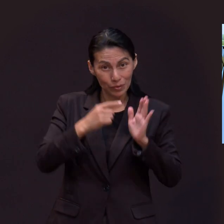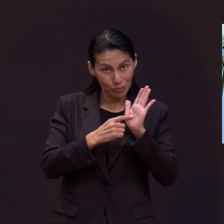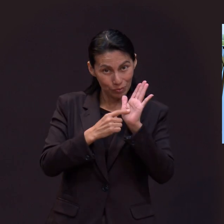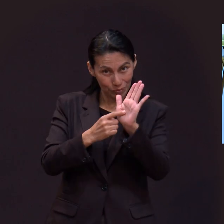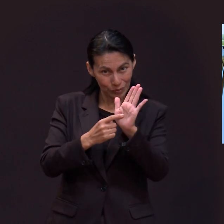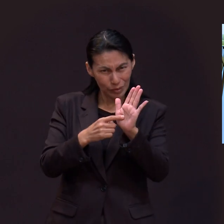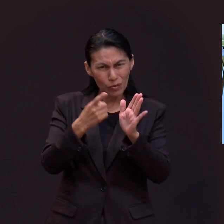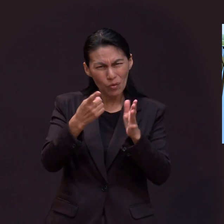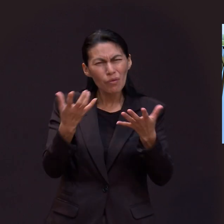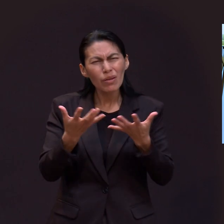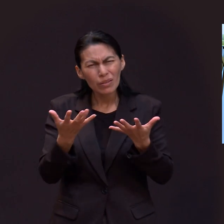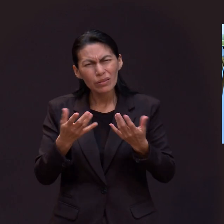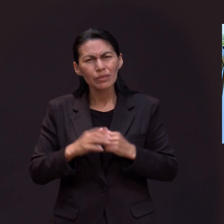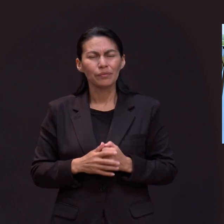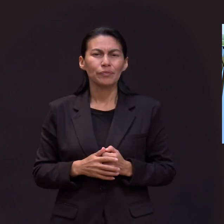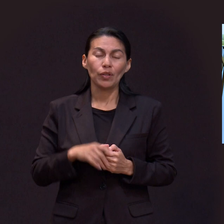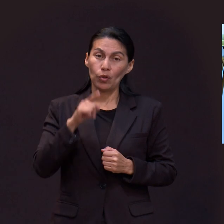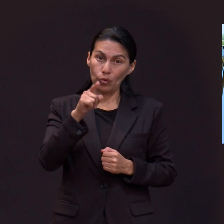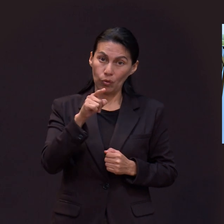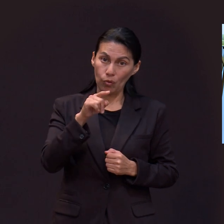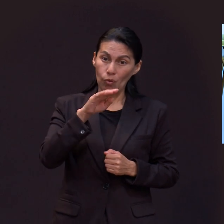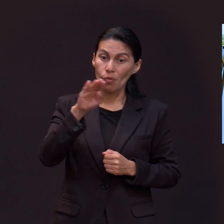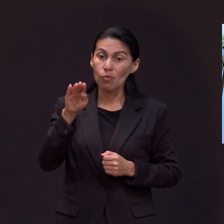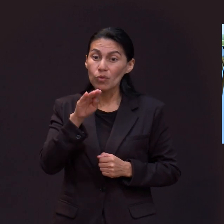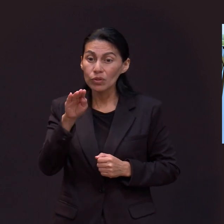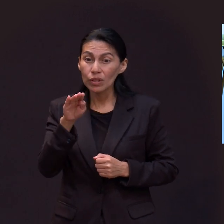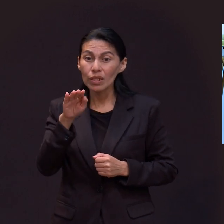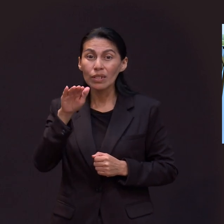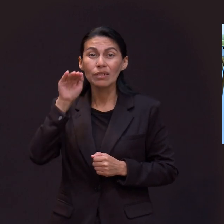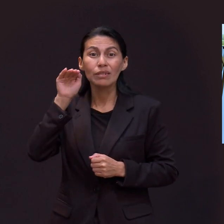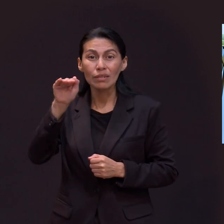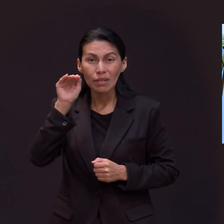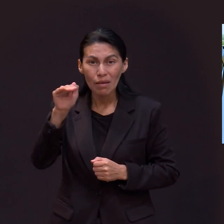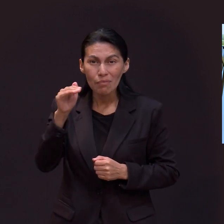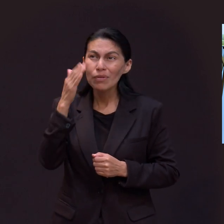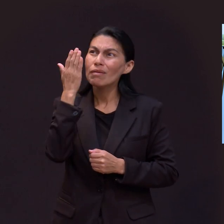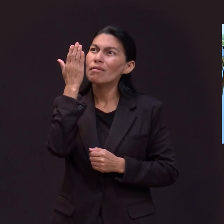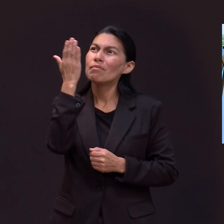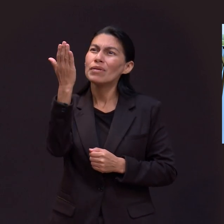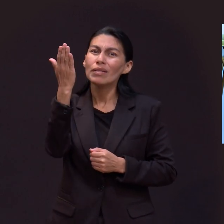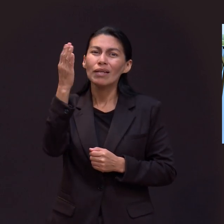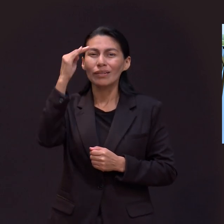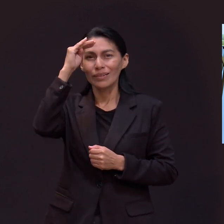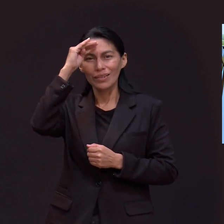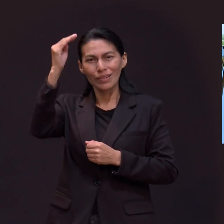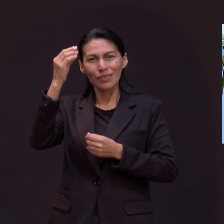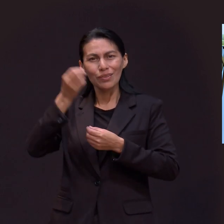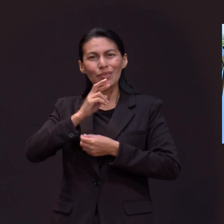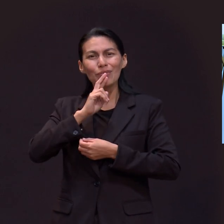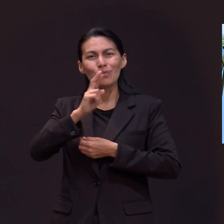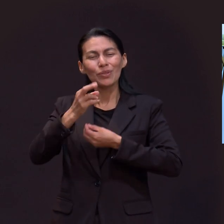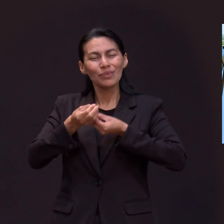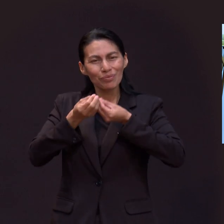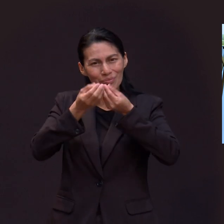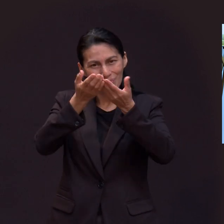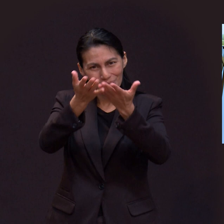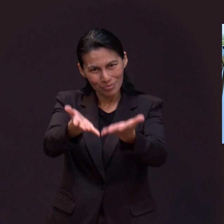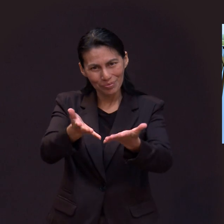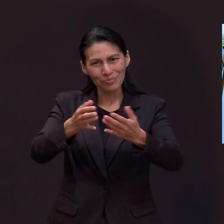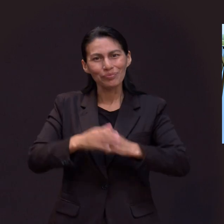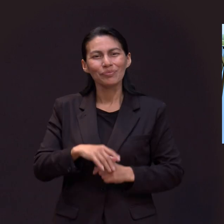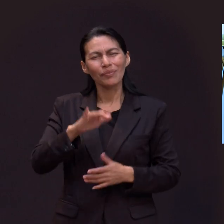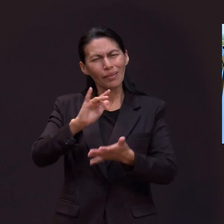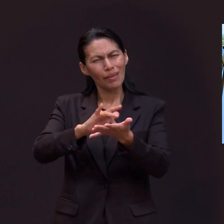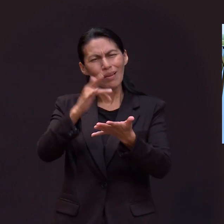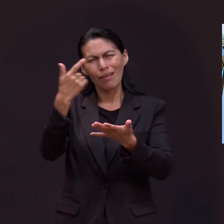y tú puedas buscar llamar y pedir y el señor dará la respuesta